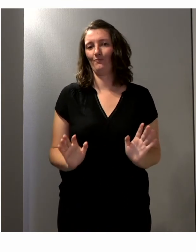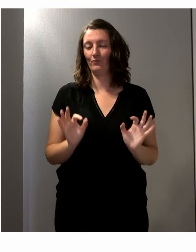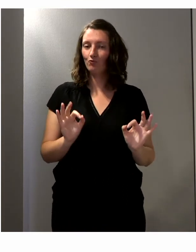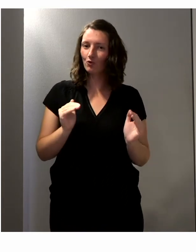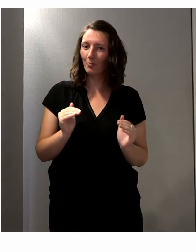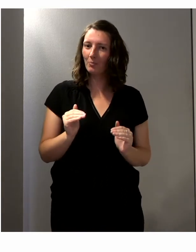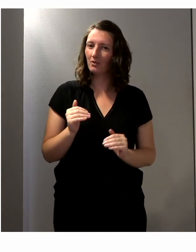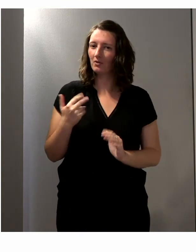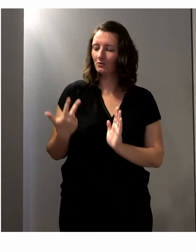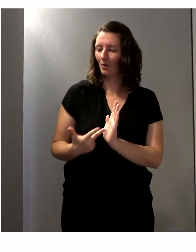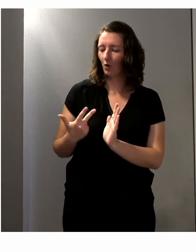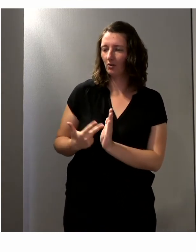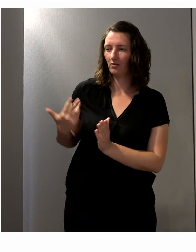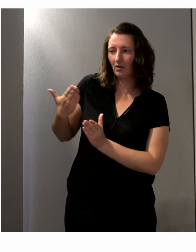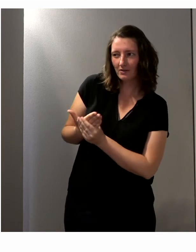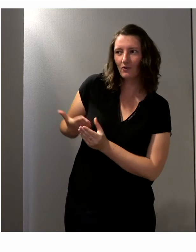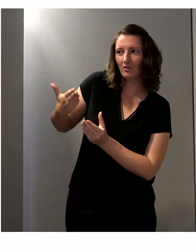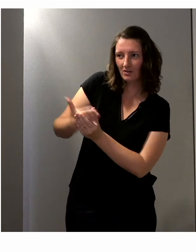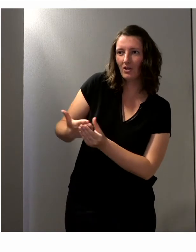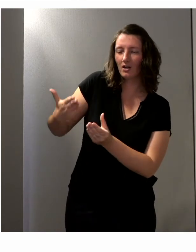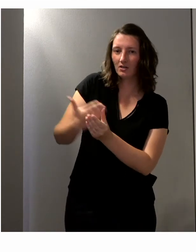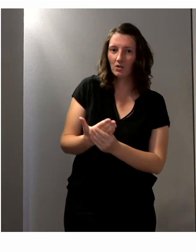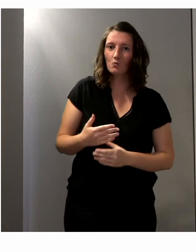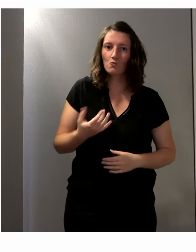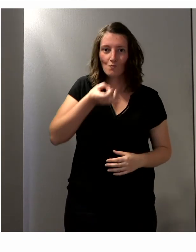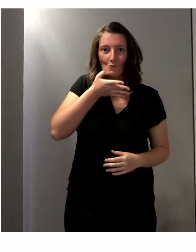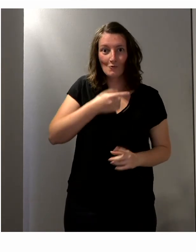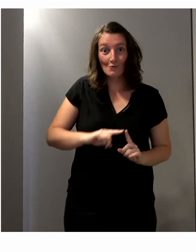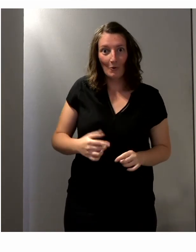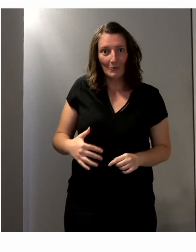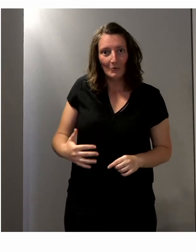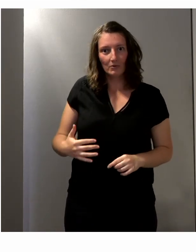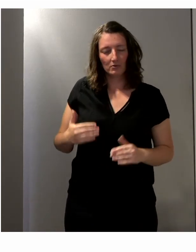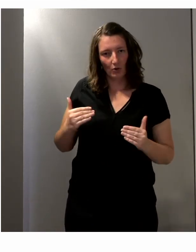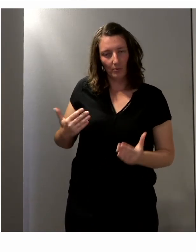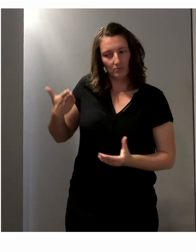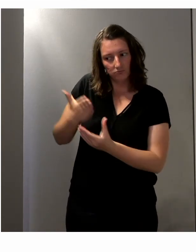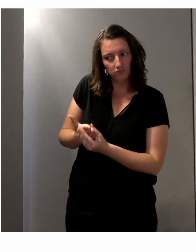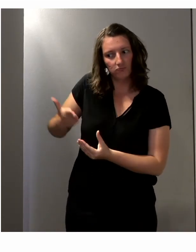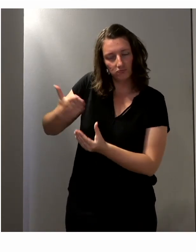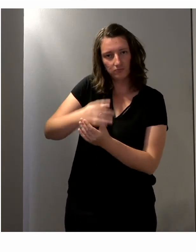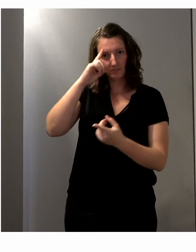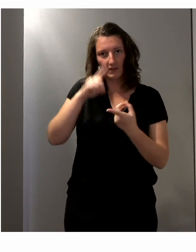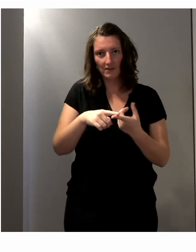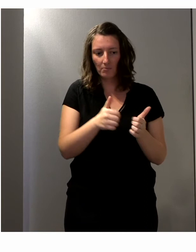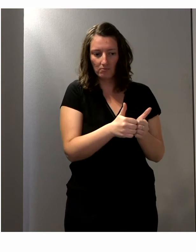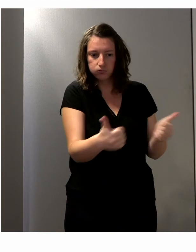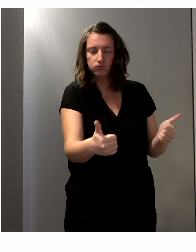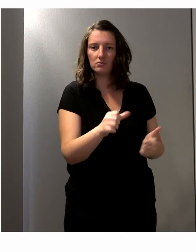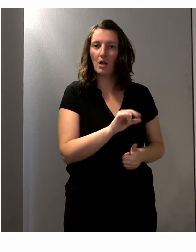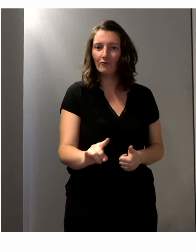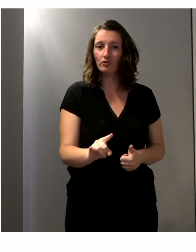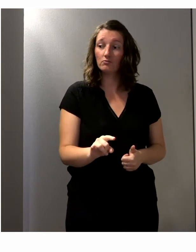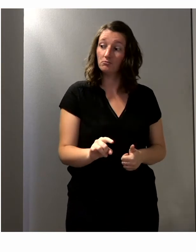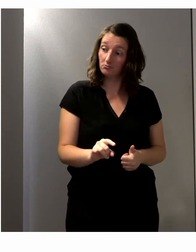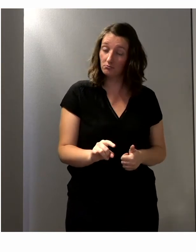que ça fait 3 interventions, non des moindres, hein, tous les 3, où vous intervenez sur la question de la déconjugalisation de l'AAH. Ça